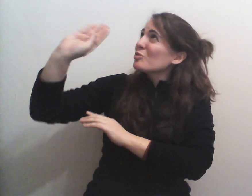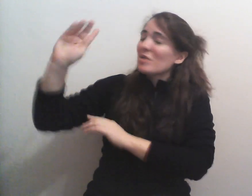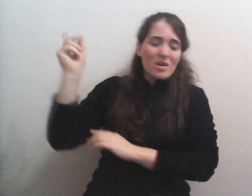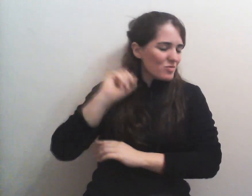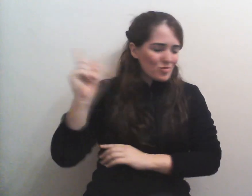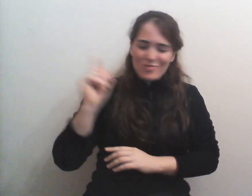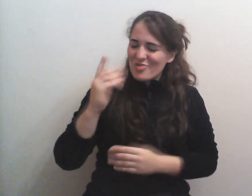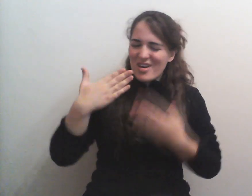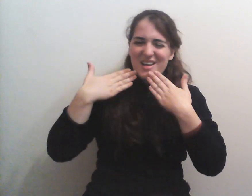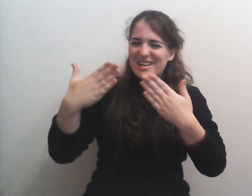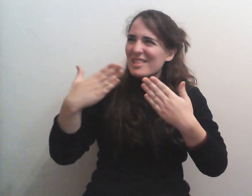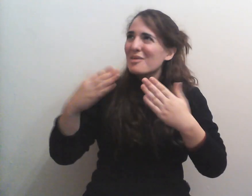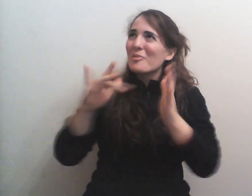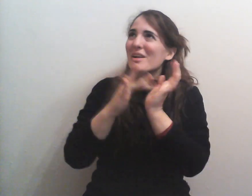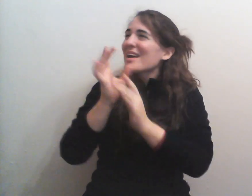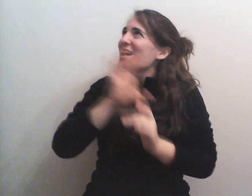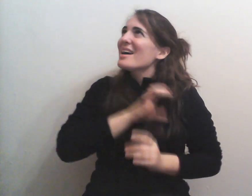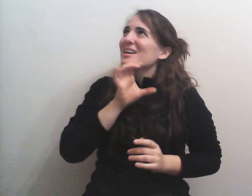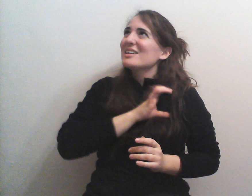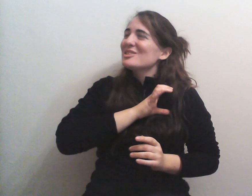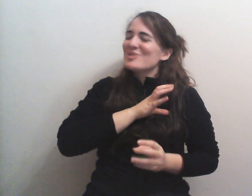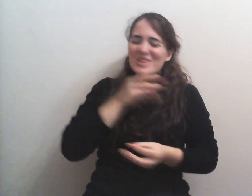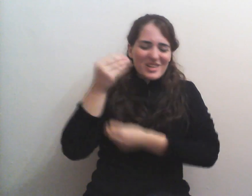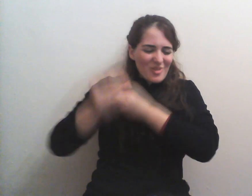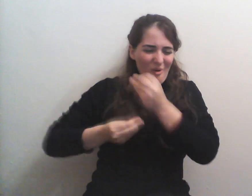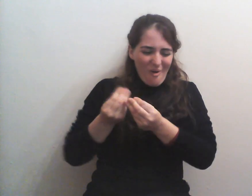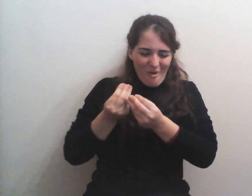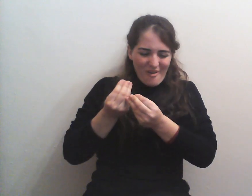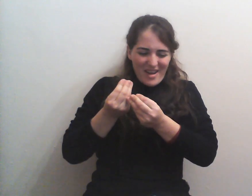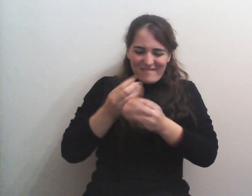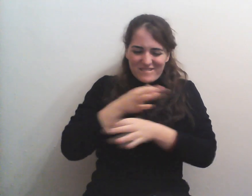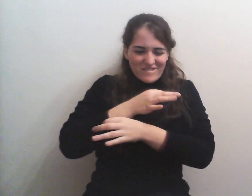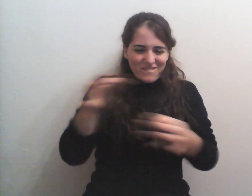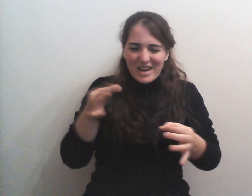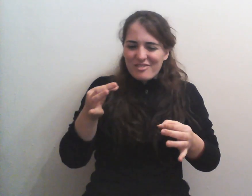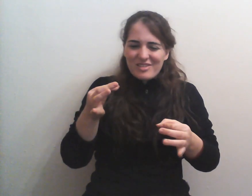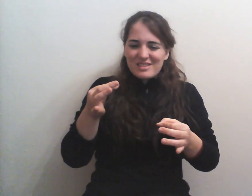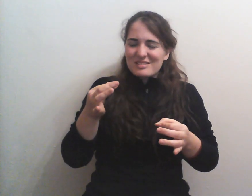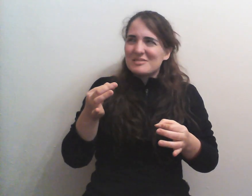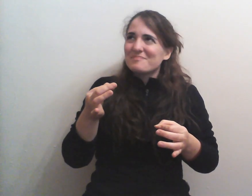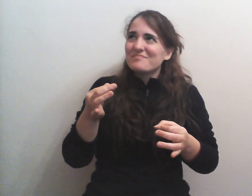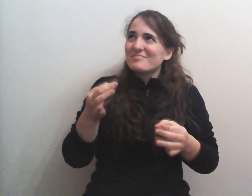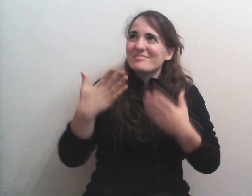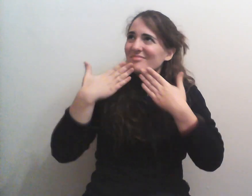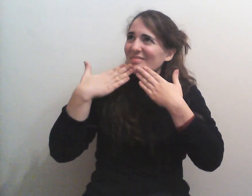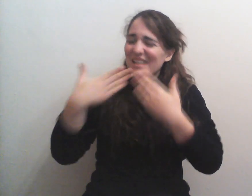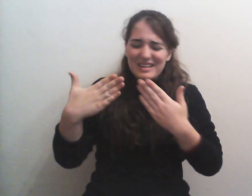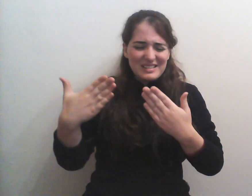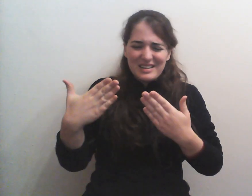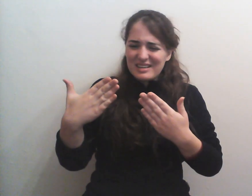obra impecable e infaliblemente, Señor. Gracias como nos recordó el hermano esta mañana, que fuera de ti,